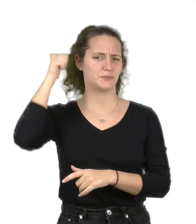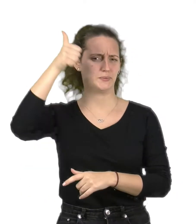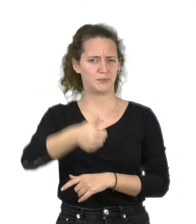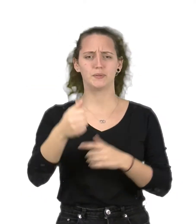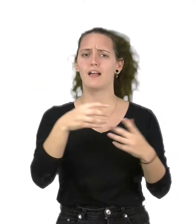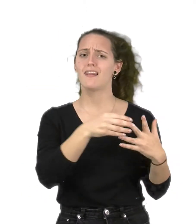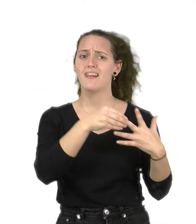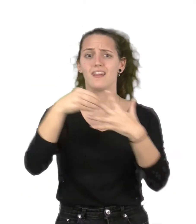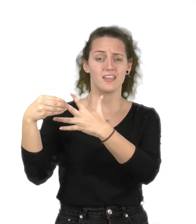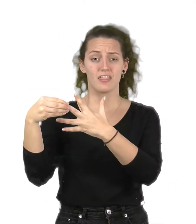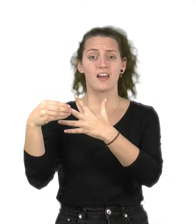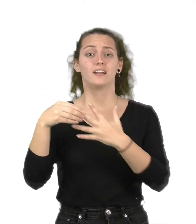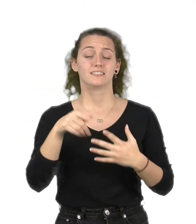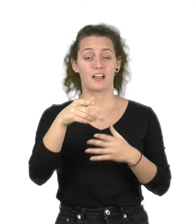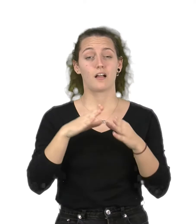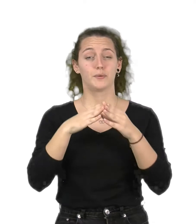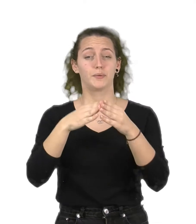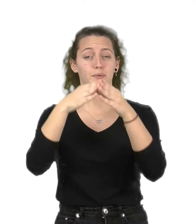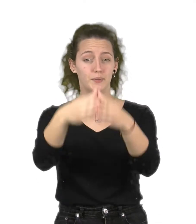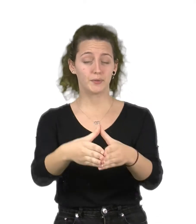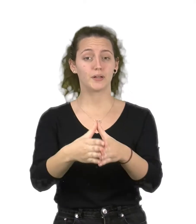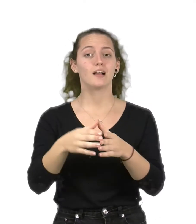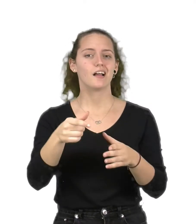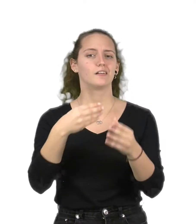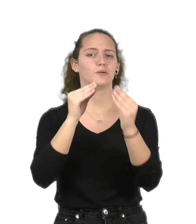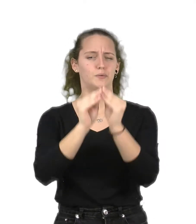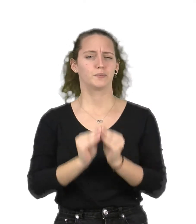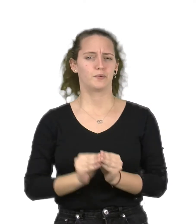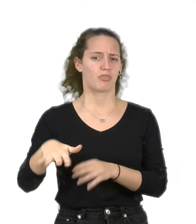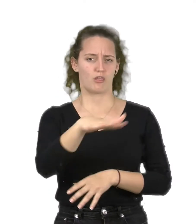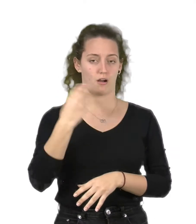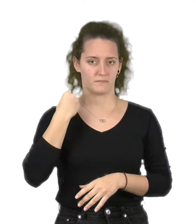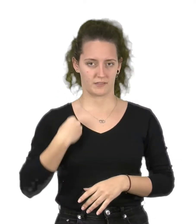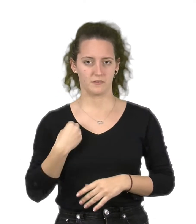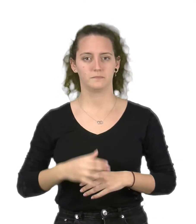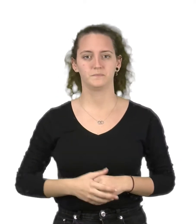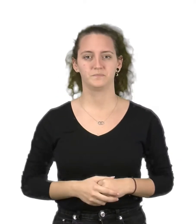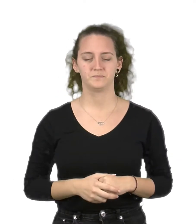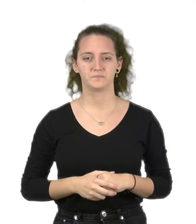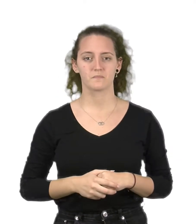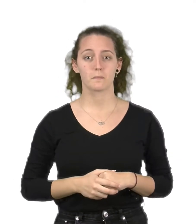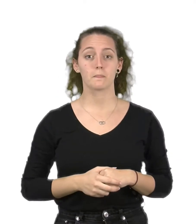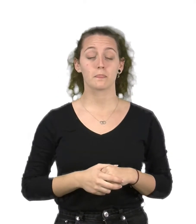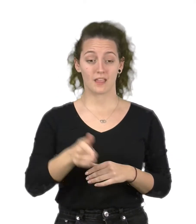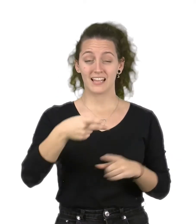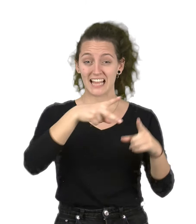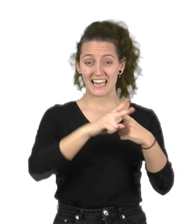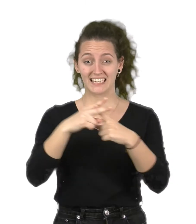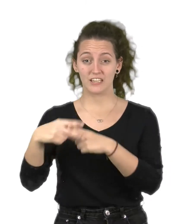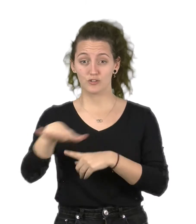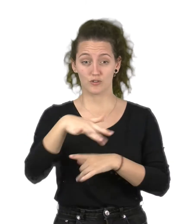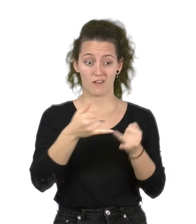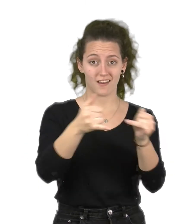la hegemonía del arqueo de la flota mercante en la región. En aquellos astilleros de la ría